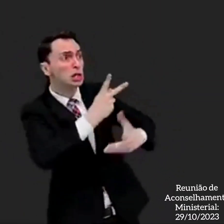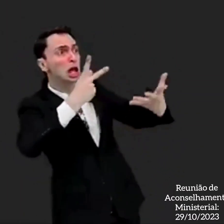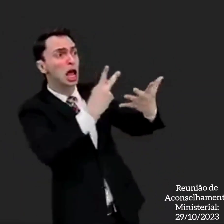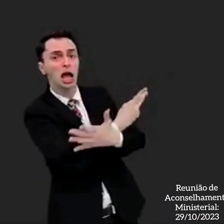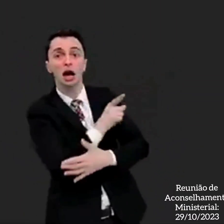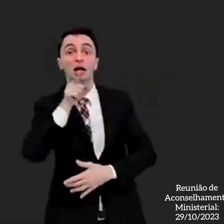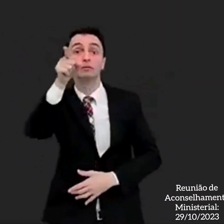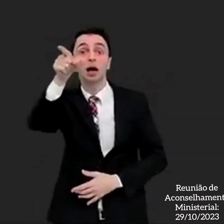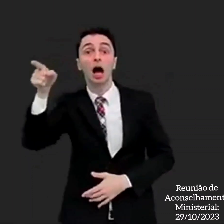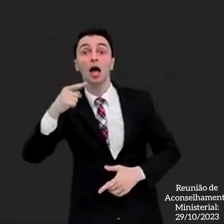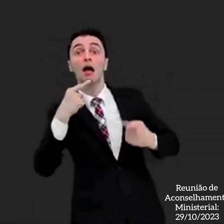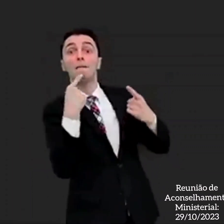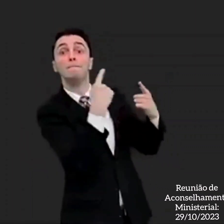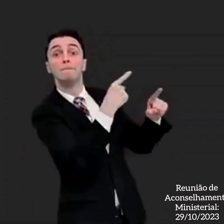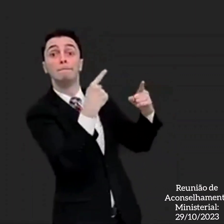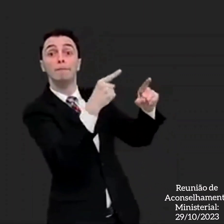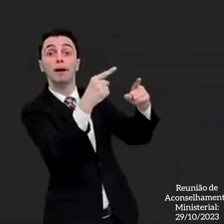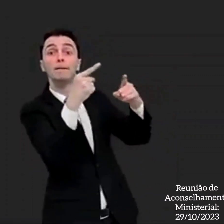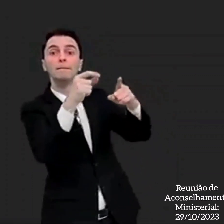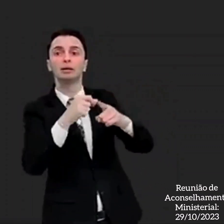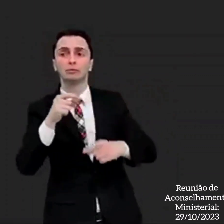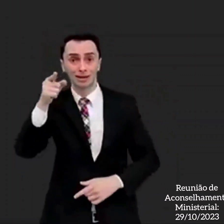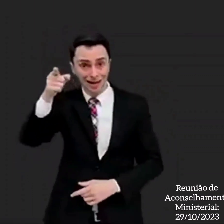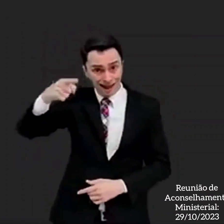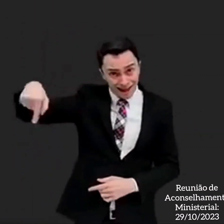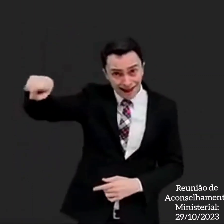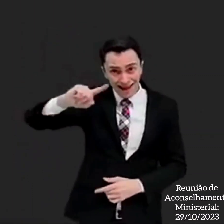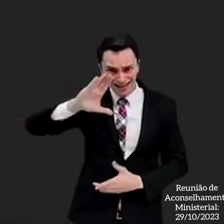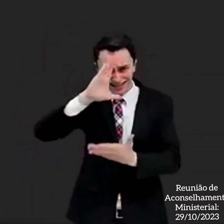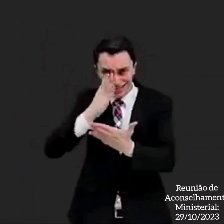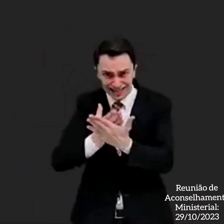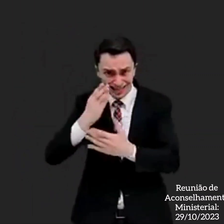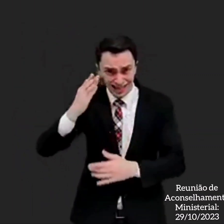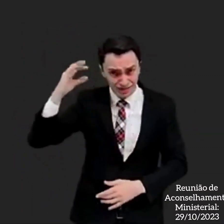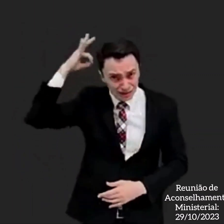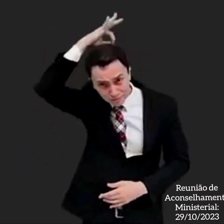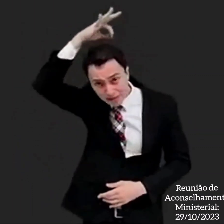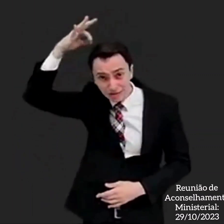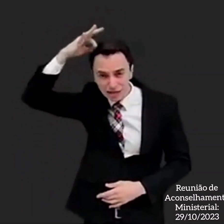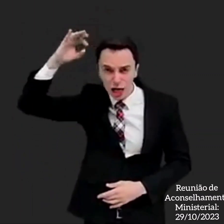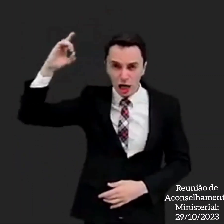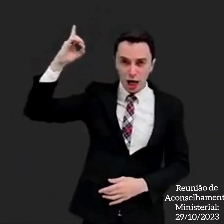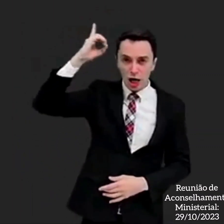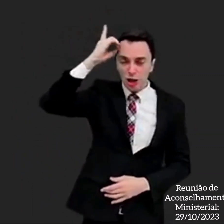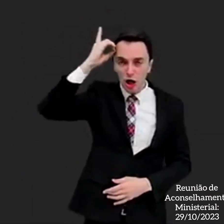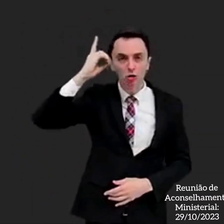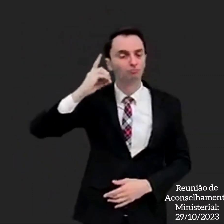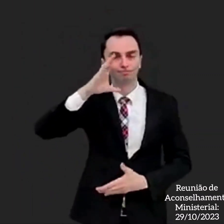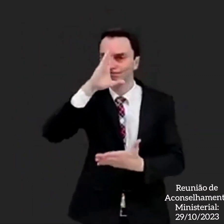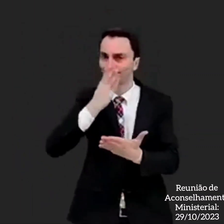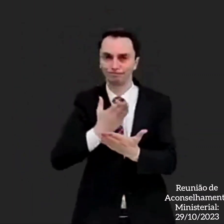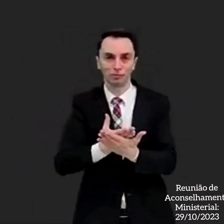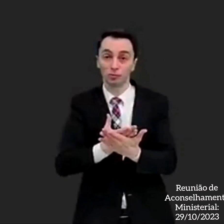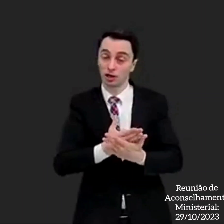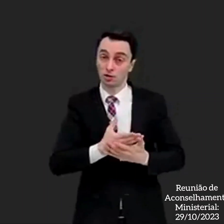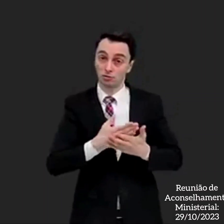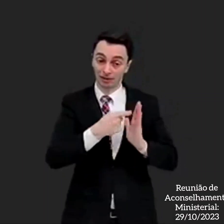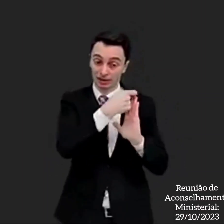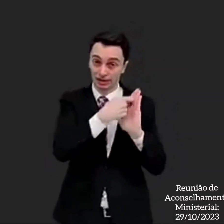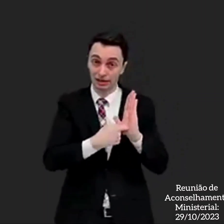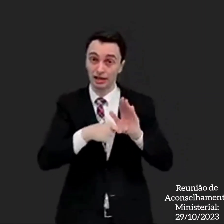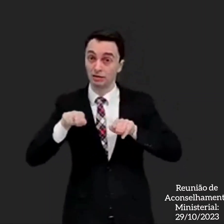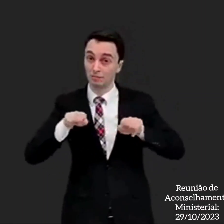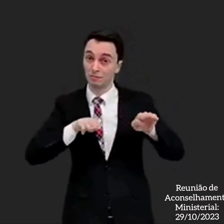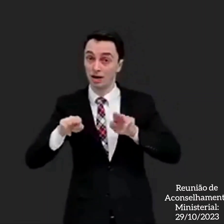Eles não admitem nem creem nos dons do Espírito Santo. Marcos 16, 1